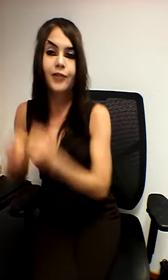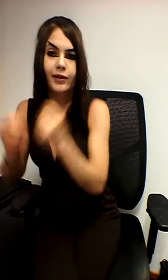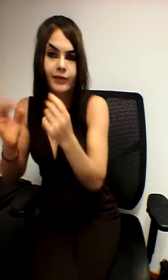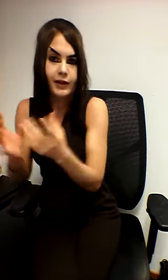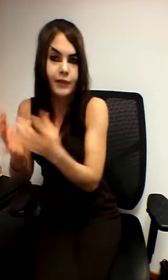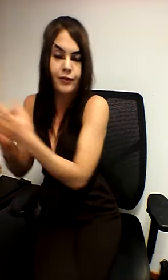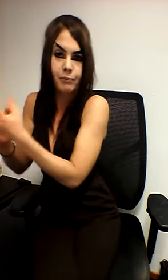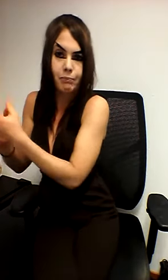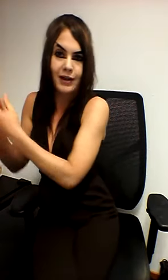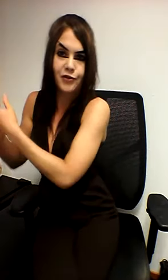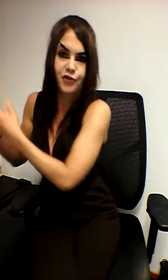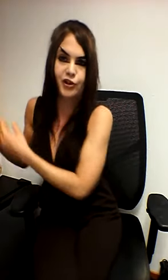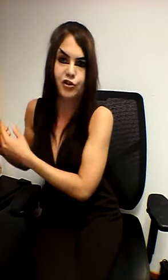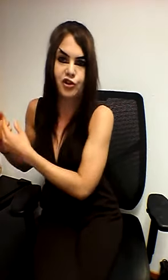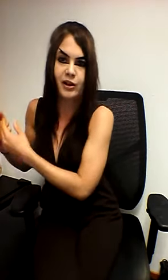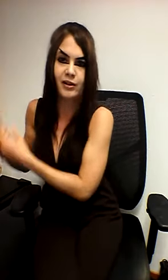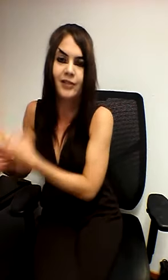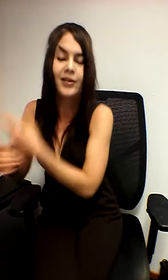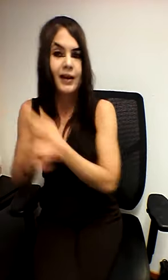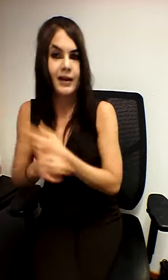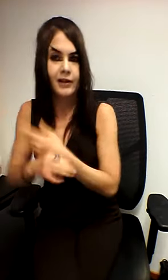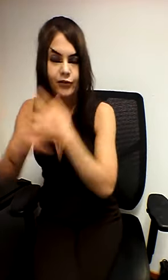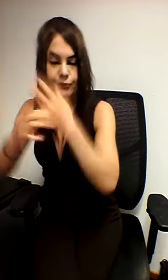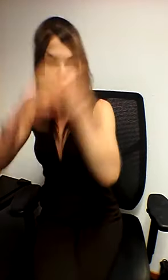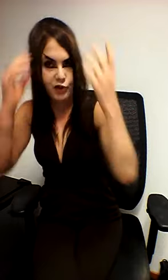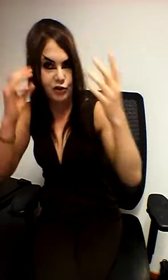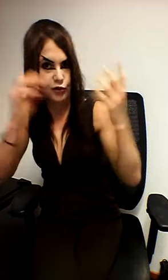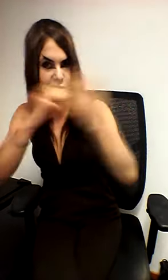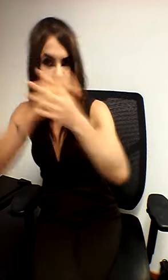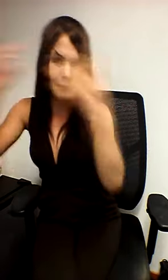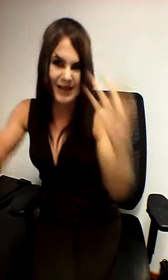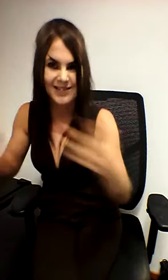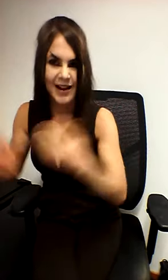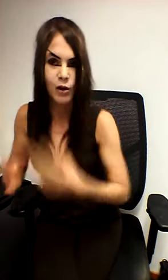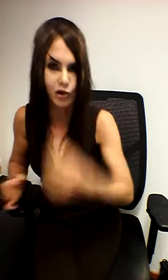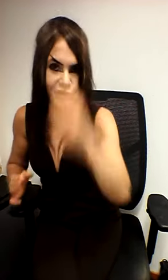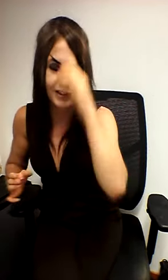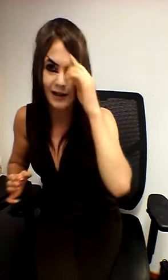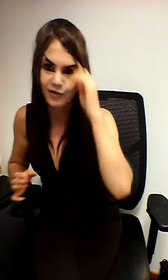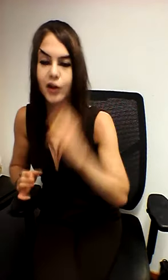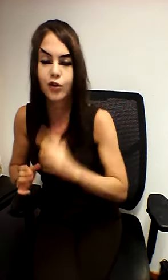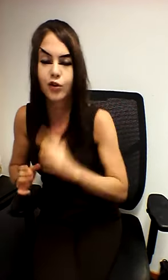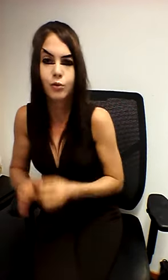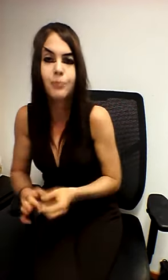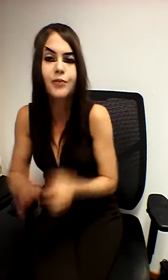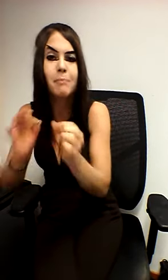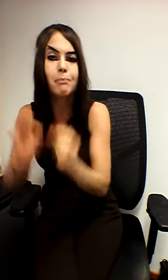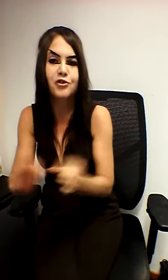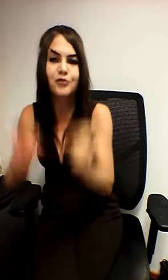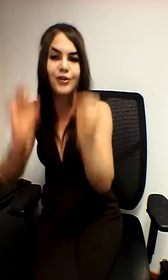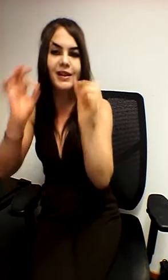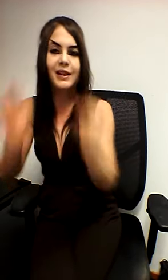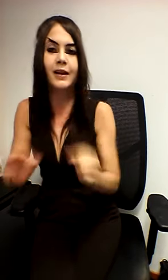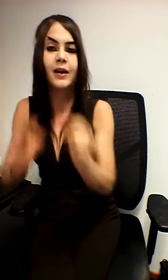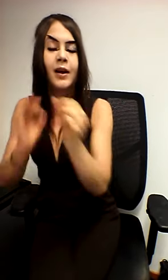En die vindt plaats in je cellen. En dat proces wordt beta-oxidatie genoemd. En pas wanneer